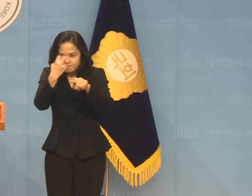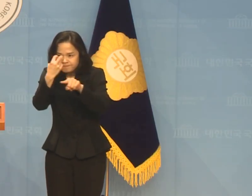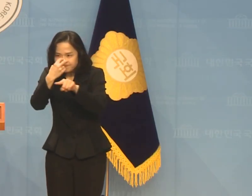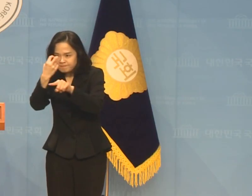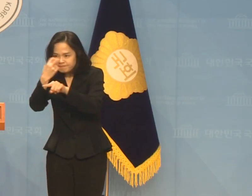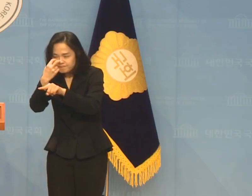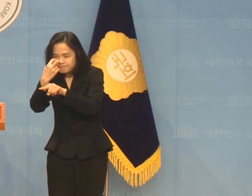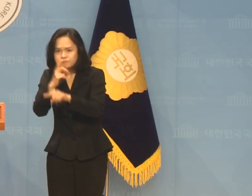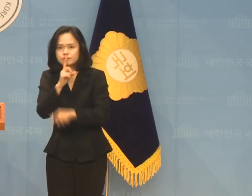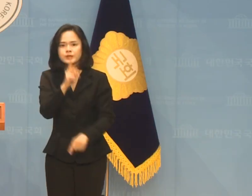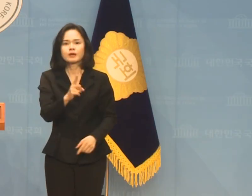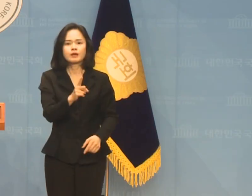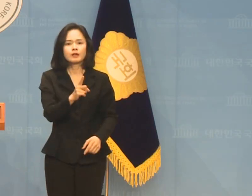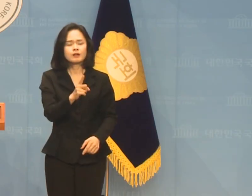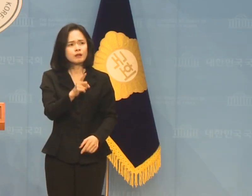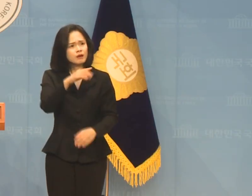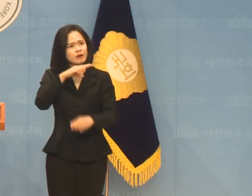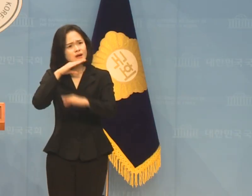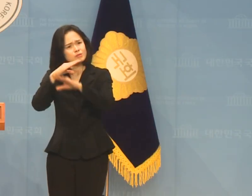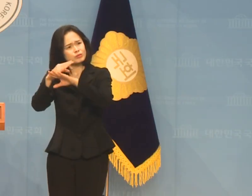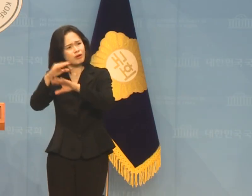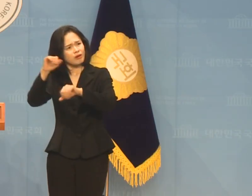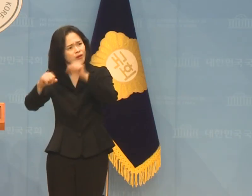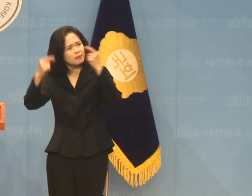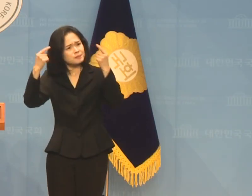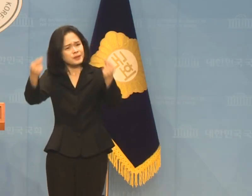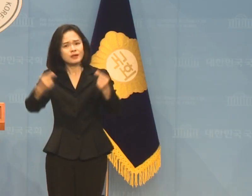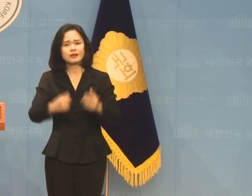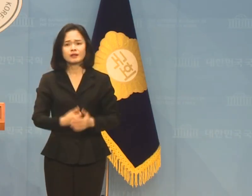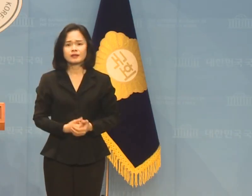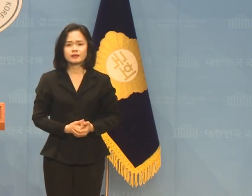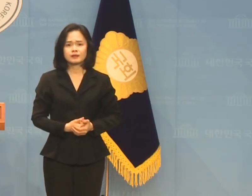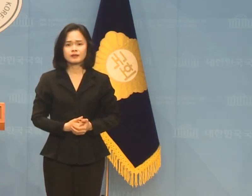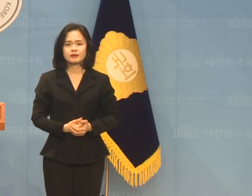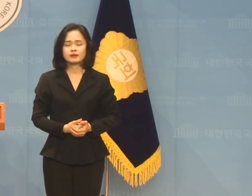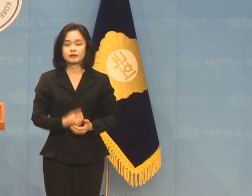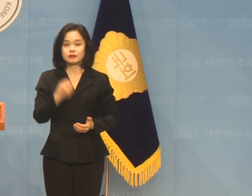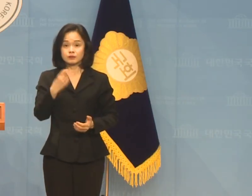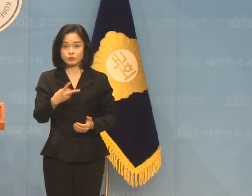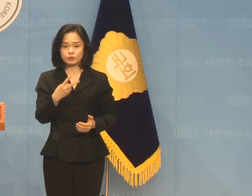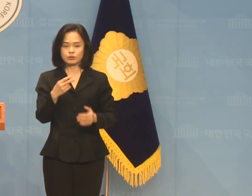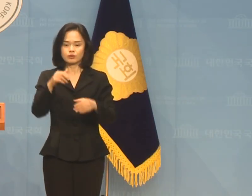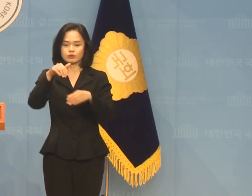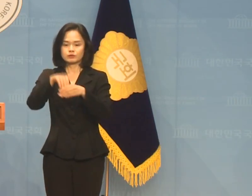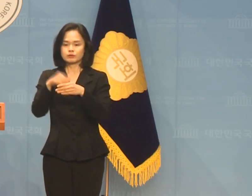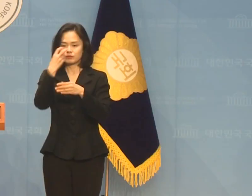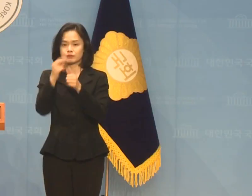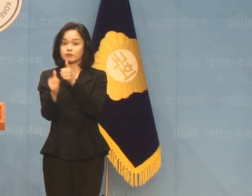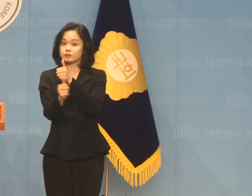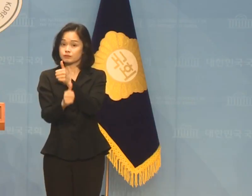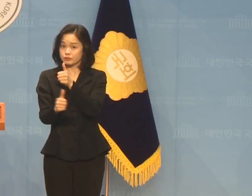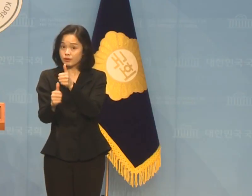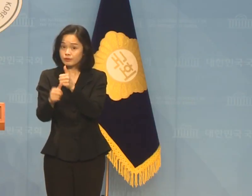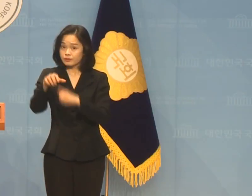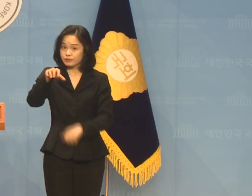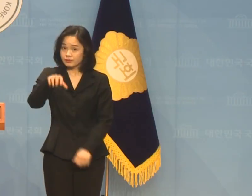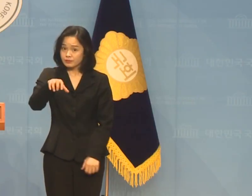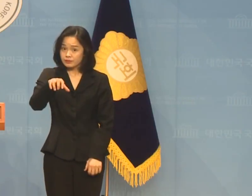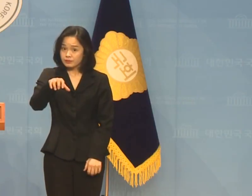않습니까? 뿐만 아니라 민주당은 선관위와 민주당 등 부정선거 세력에